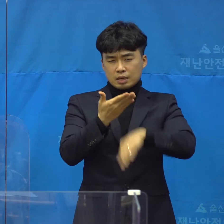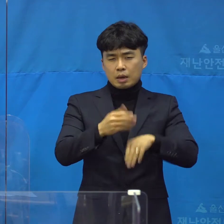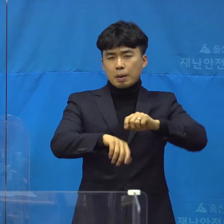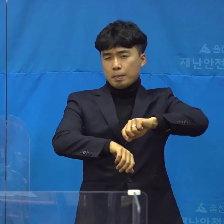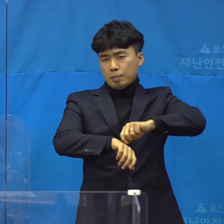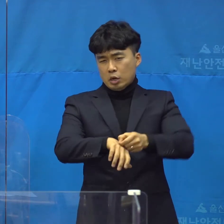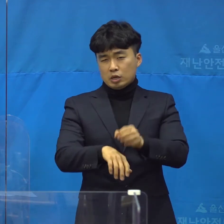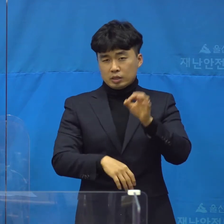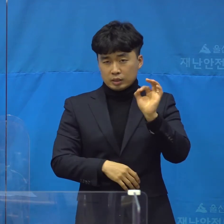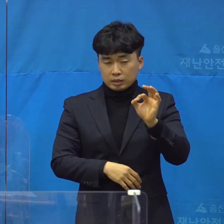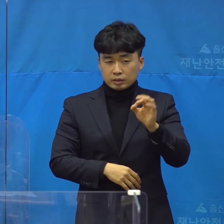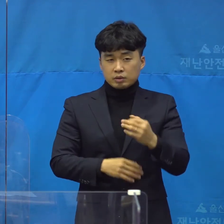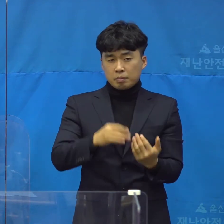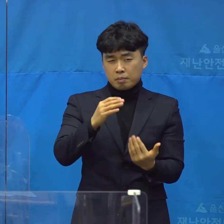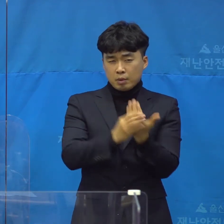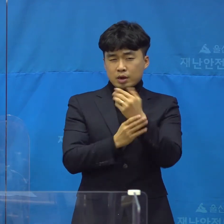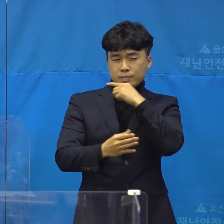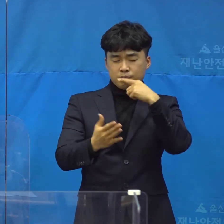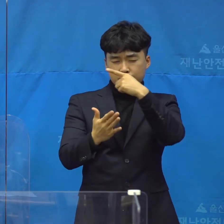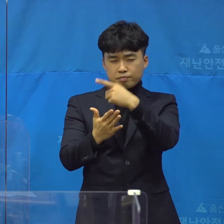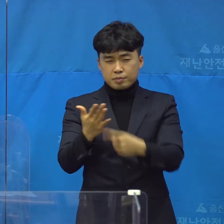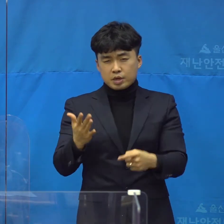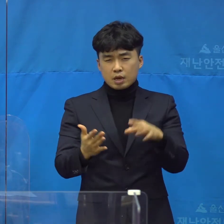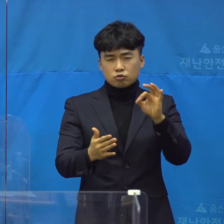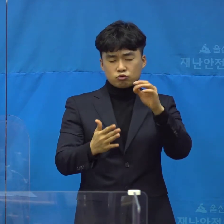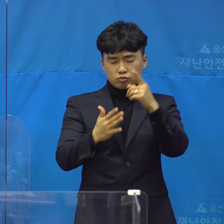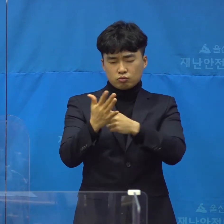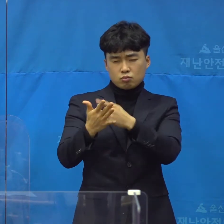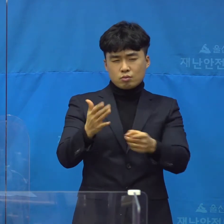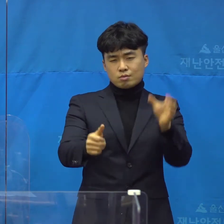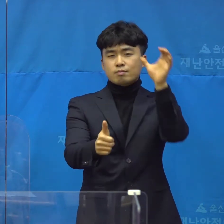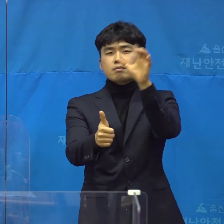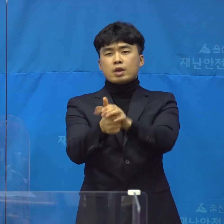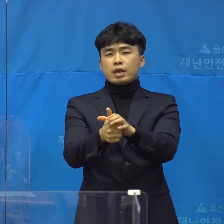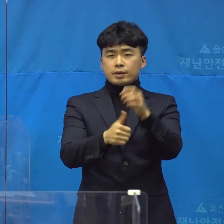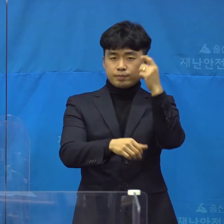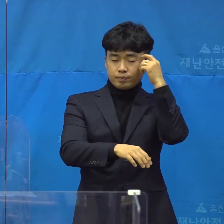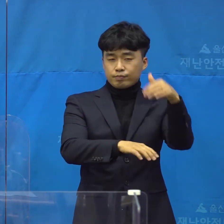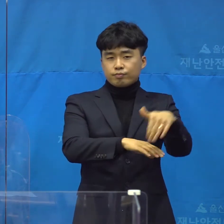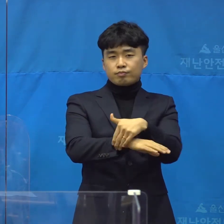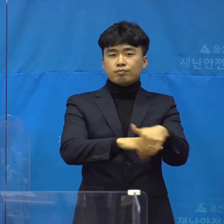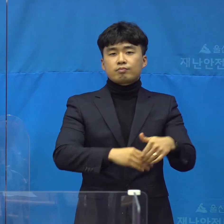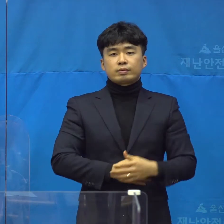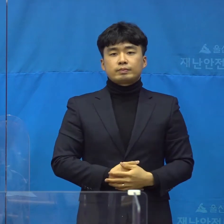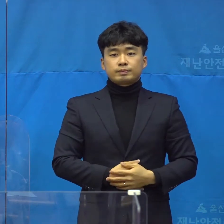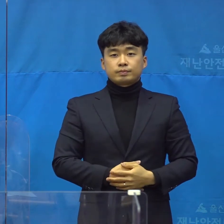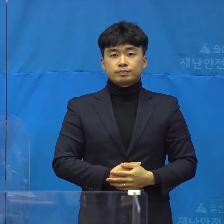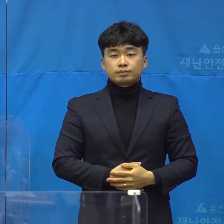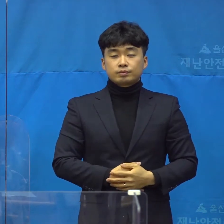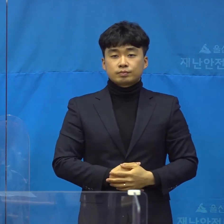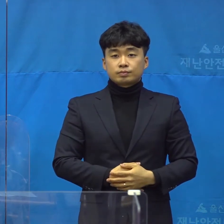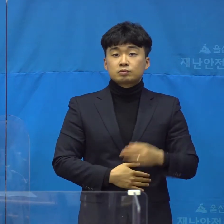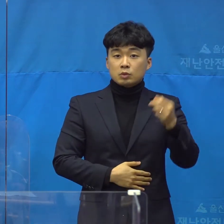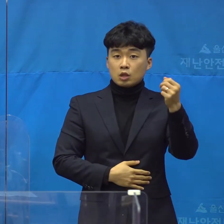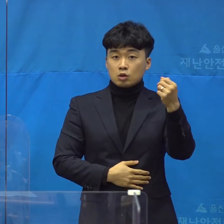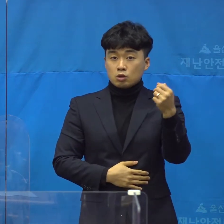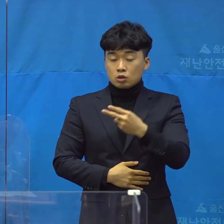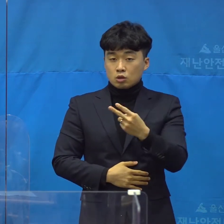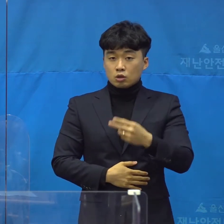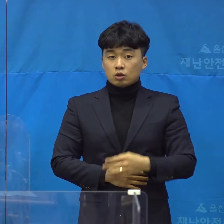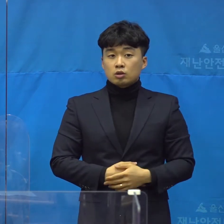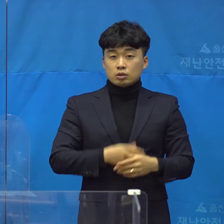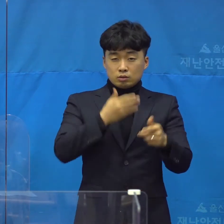벌금과 발생된 피해와 손해에 대한 구상권도 청구할 방침입니다. 뿐만 아니라